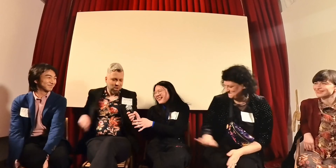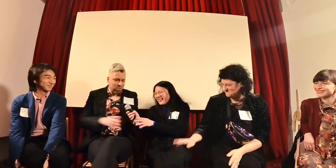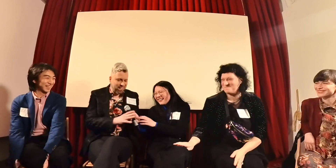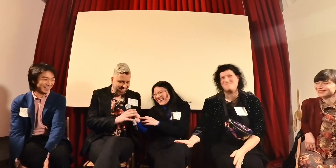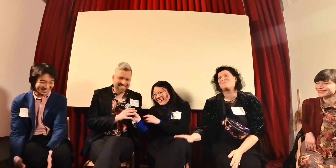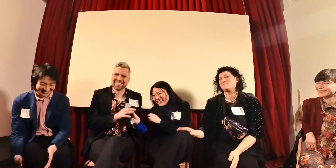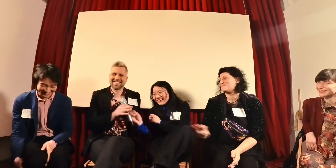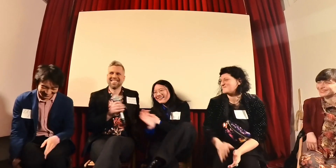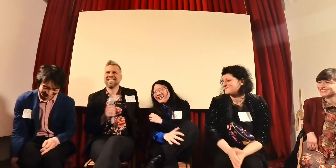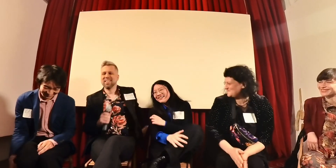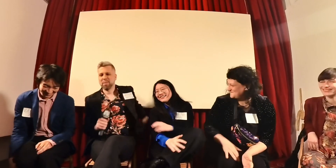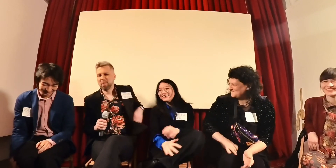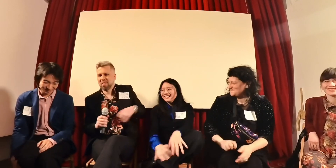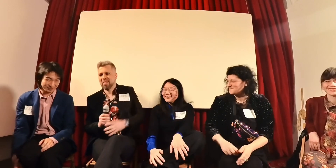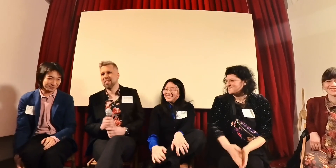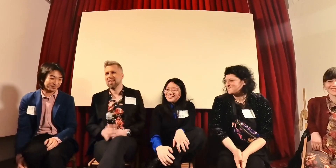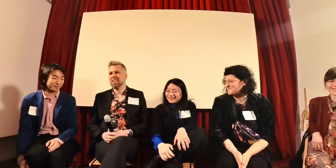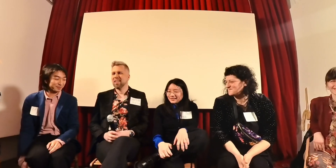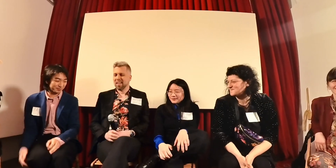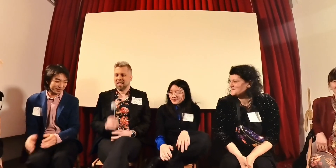Jo, určitě.